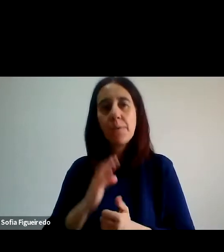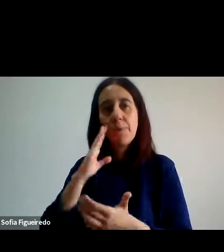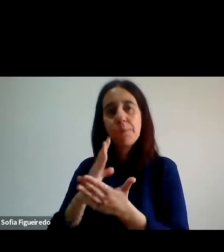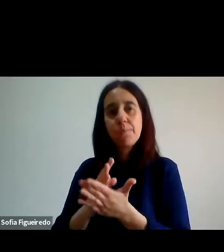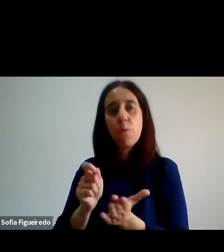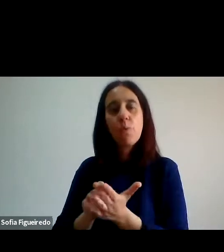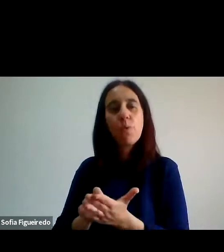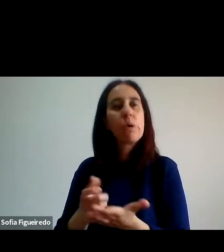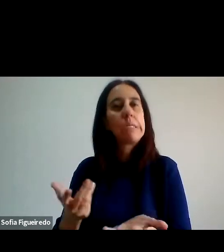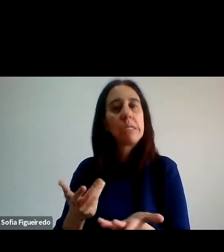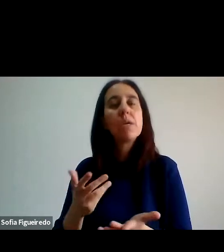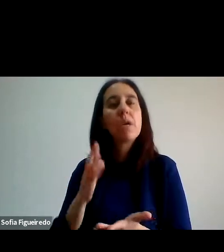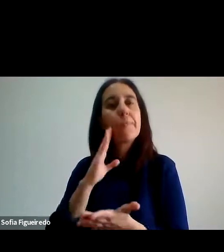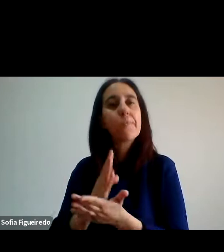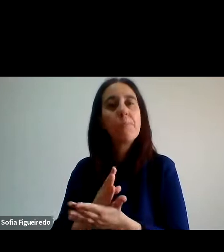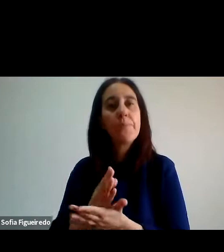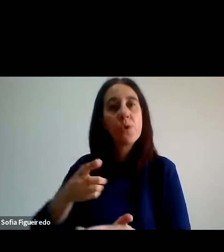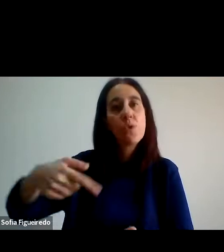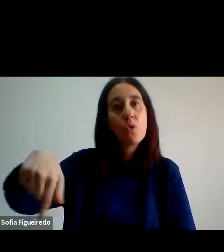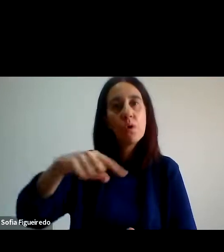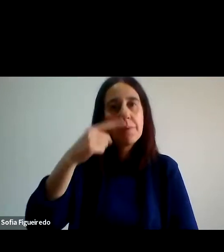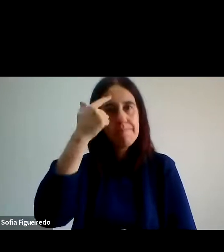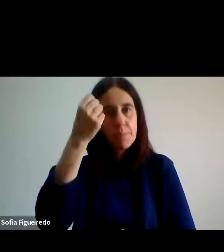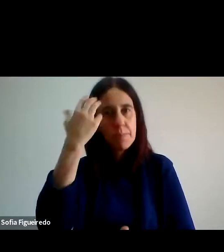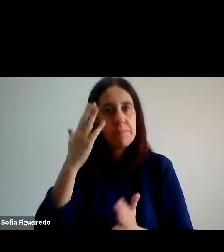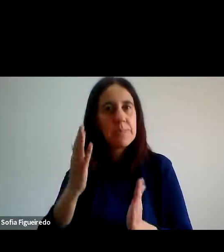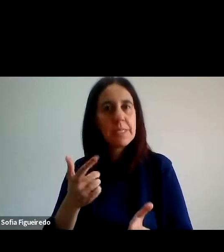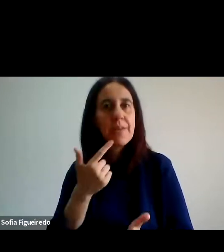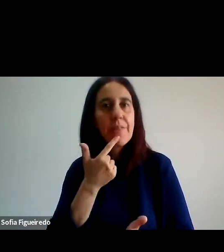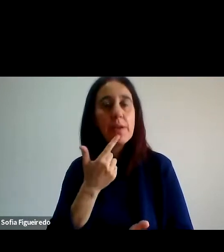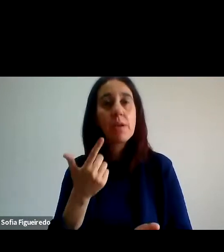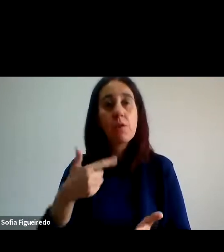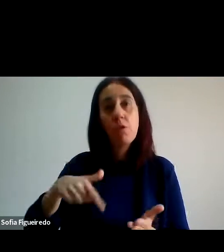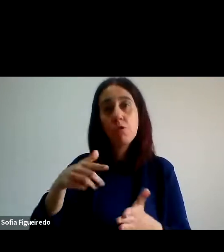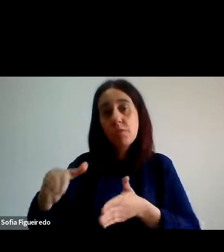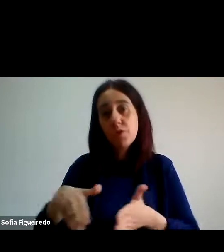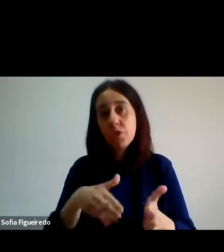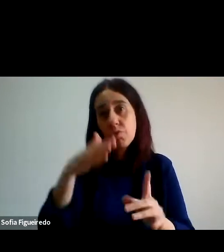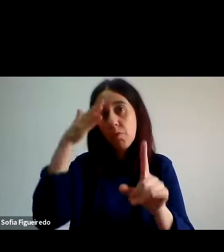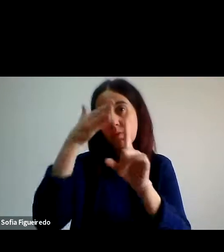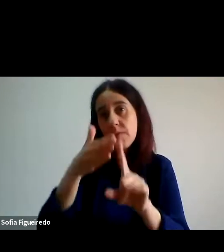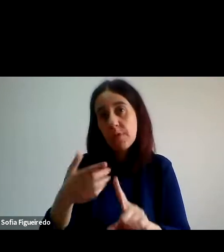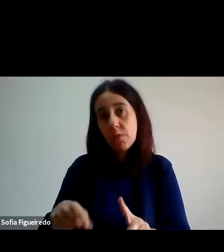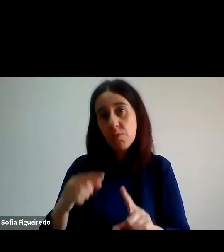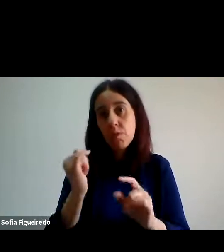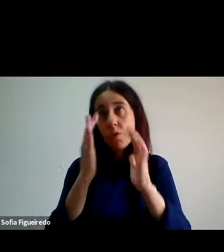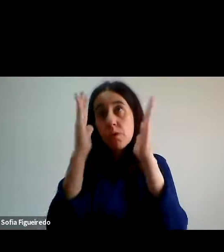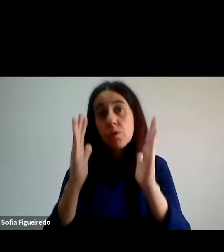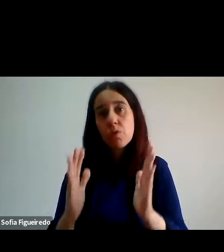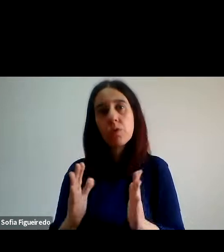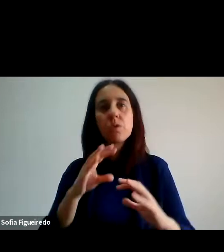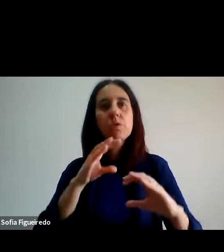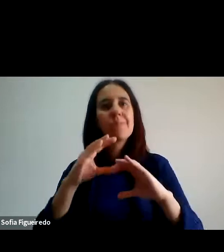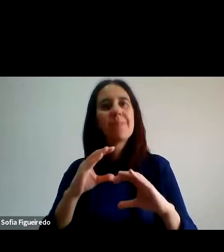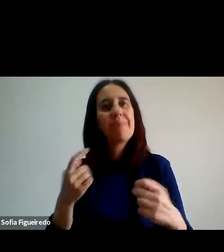que é um ponto que todos nós também devemos compreender, que é nós temos objetivos estratégicos nas organizações e a comunicação também deve